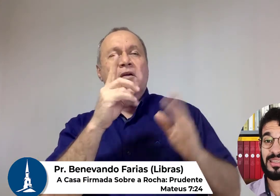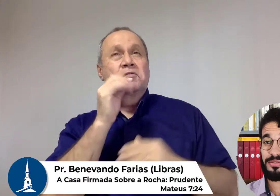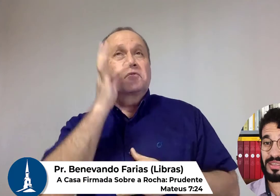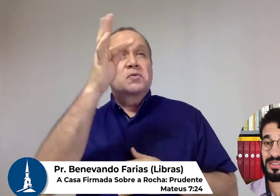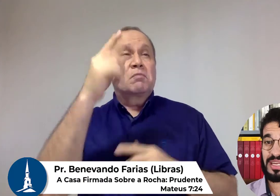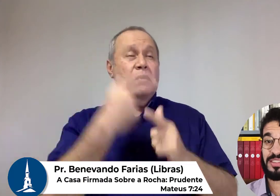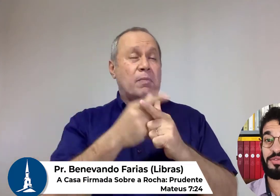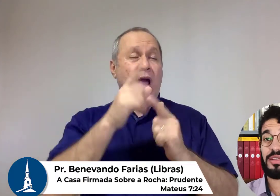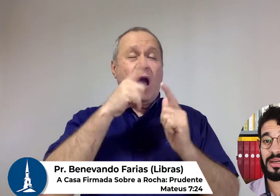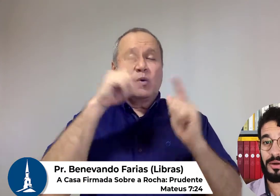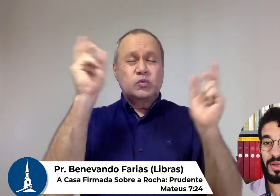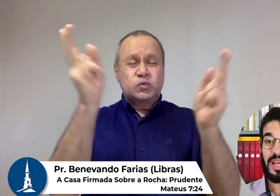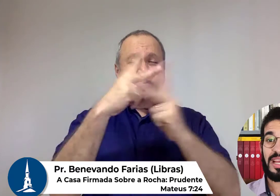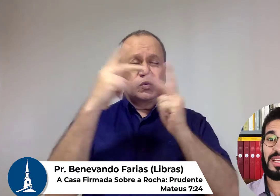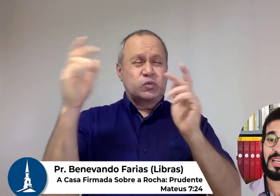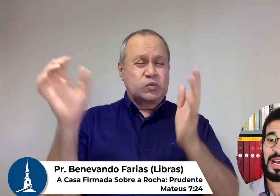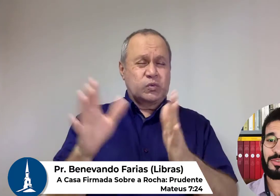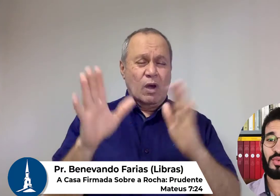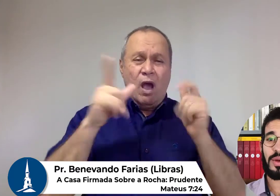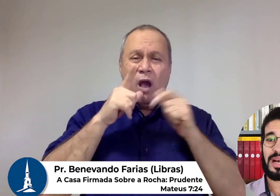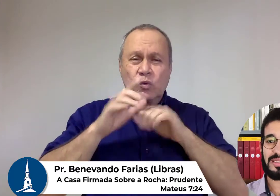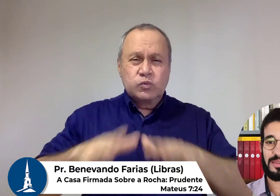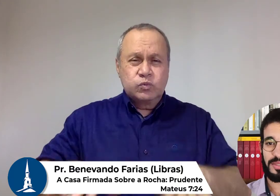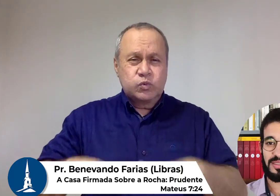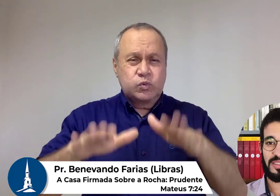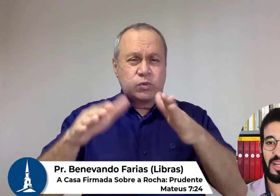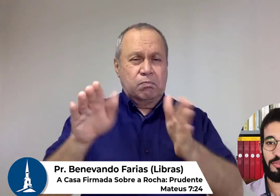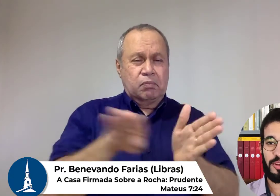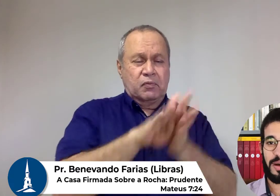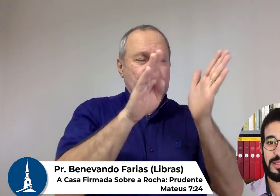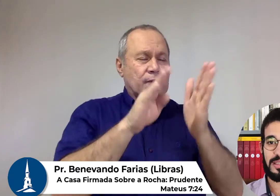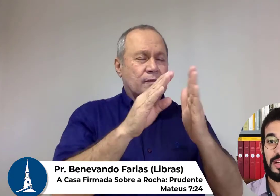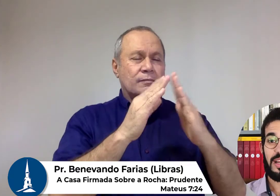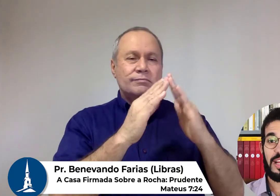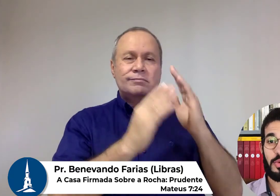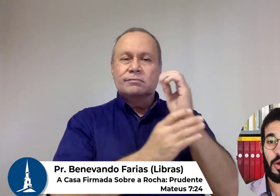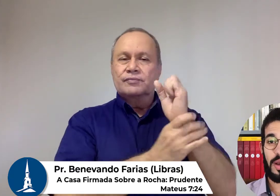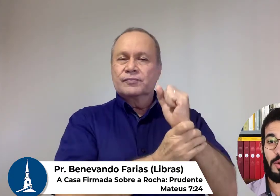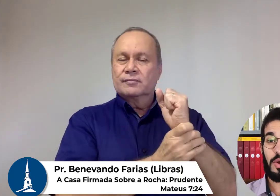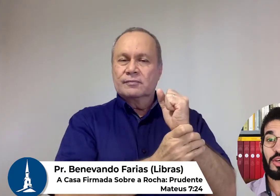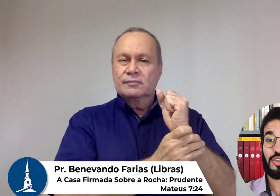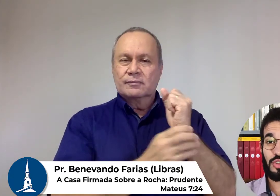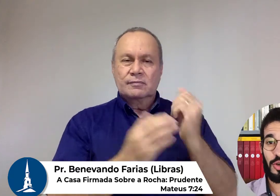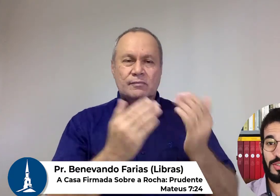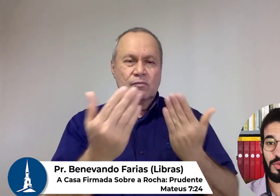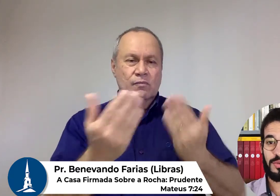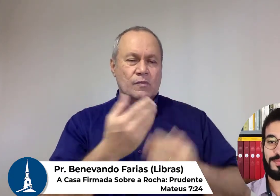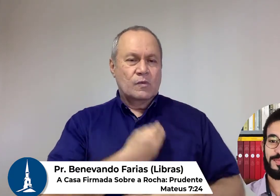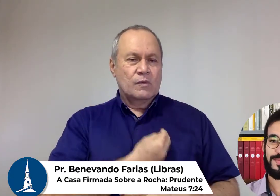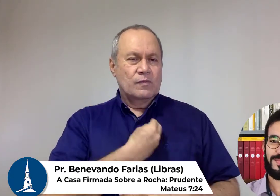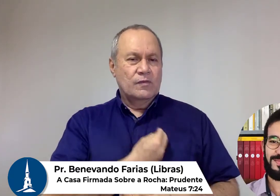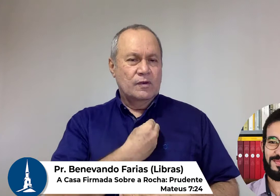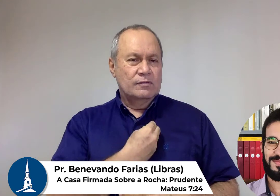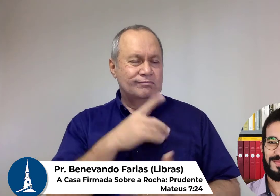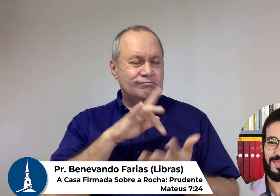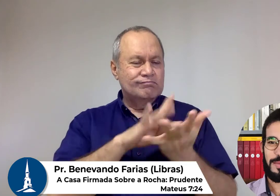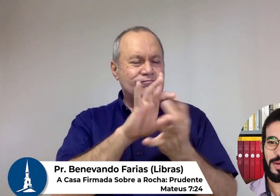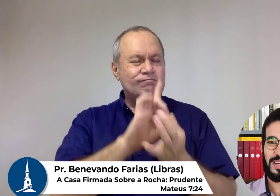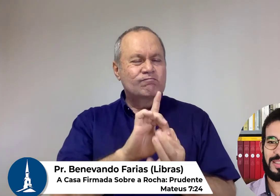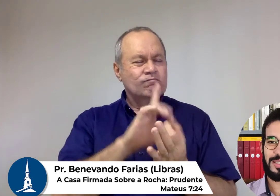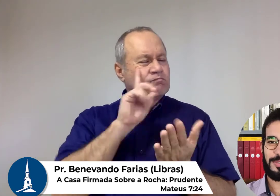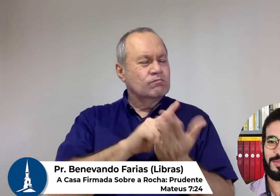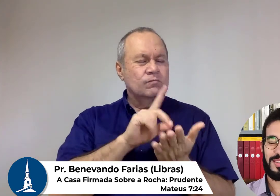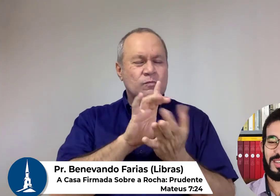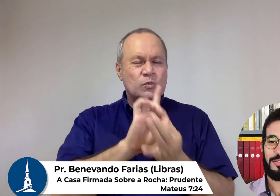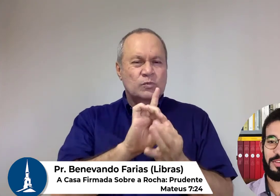que as adversidades virão e que a sua casa precisa estar firmada em um local sólido,